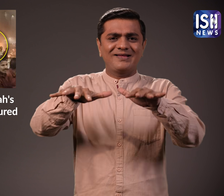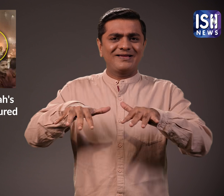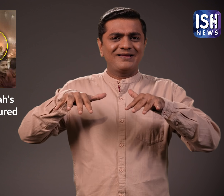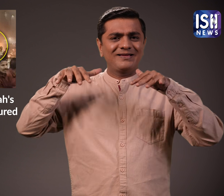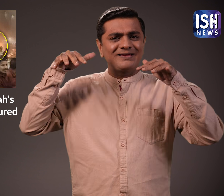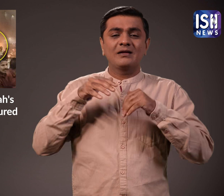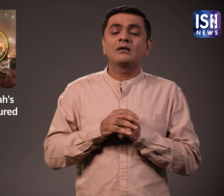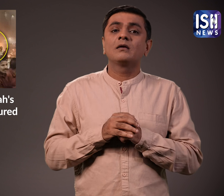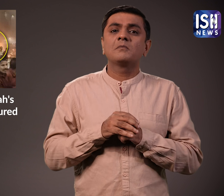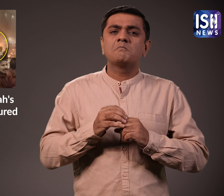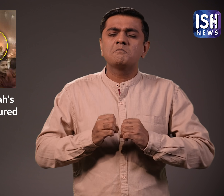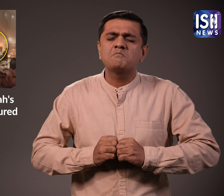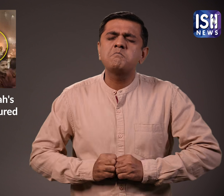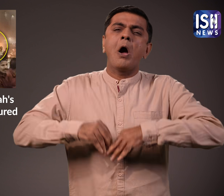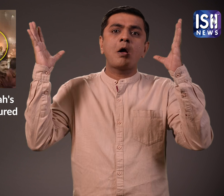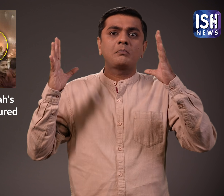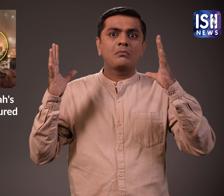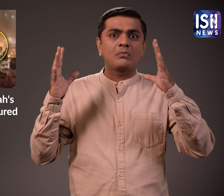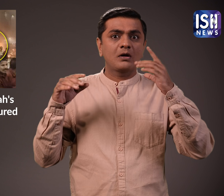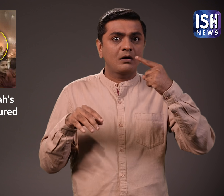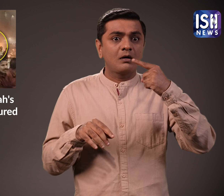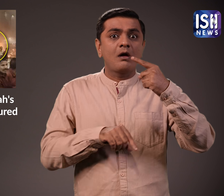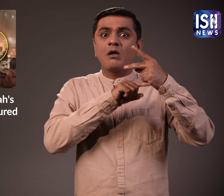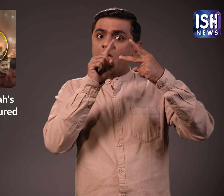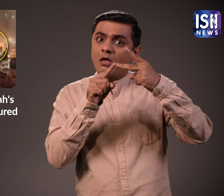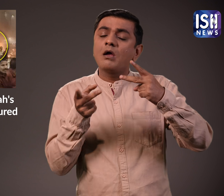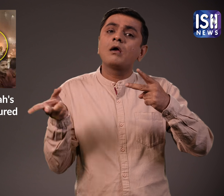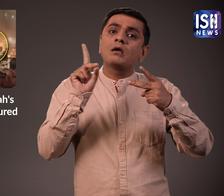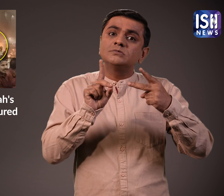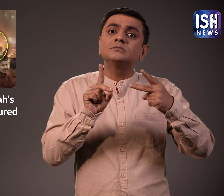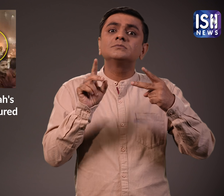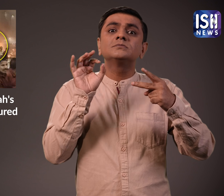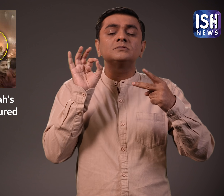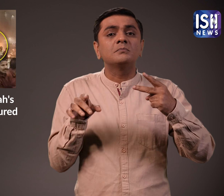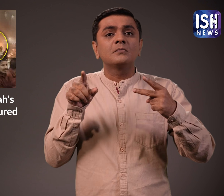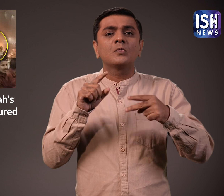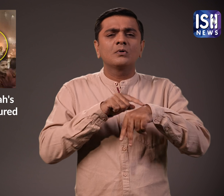एक ही जगा पर कुछ ही मिंटों के अंतर पर तीन धमाके हुए थे